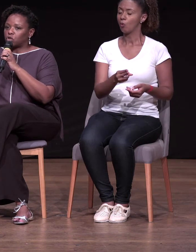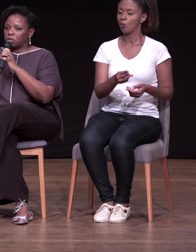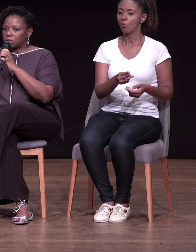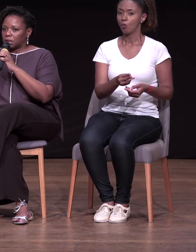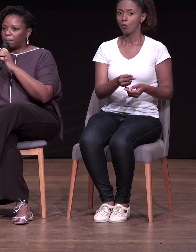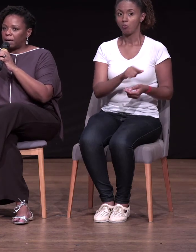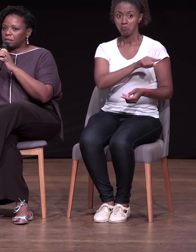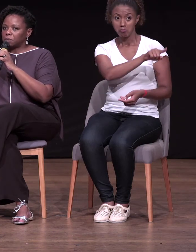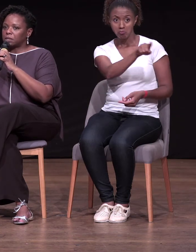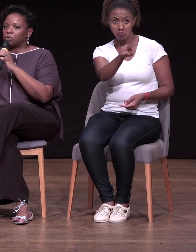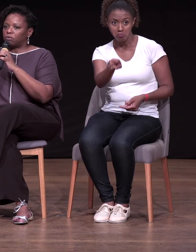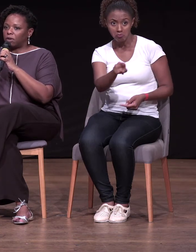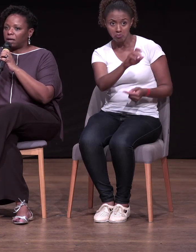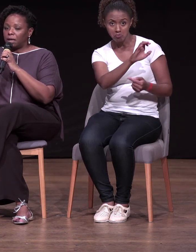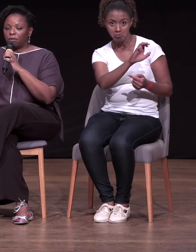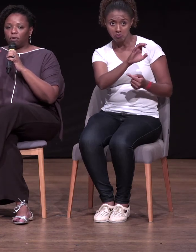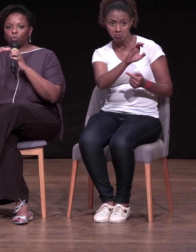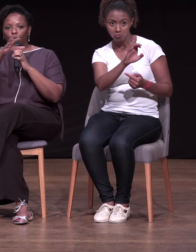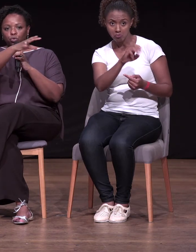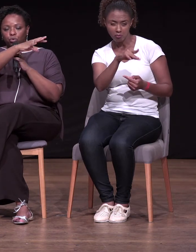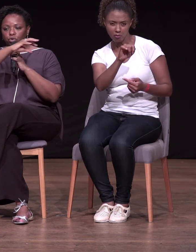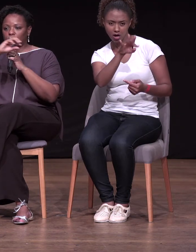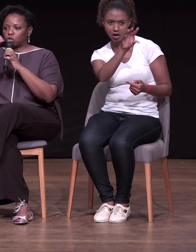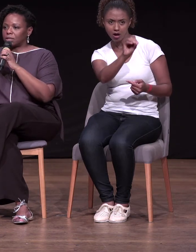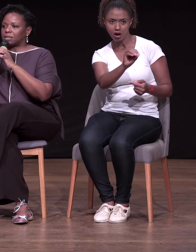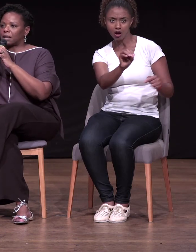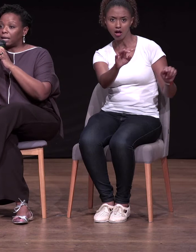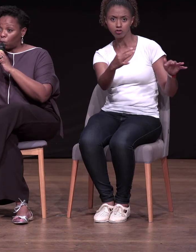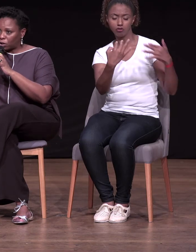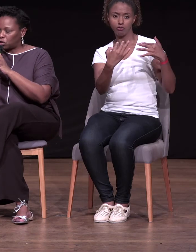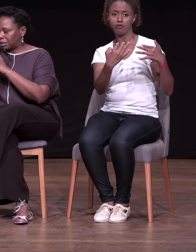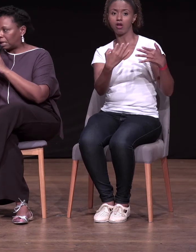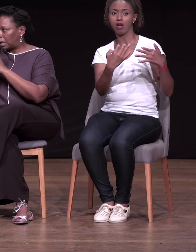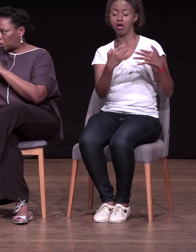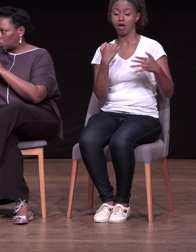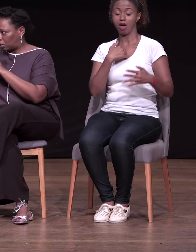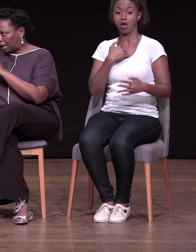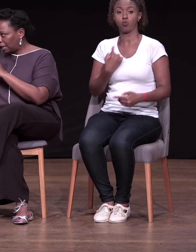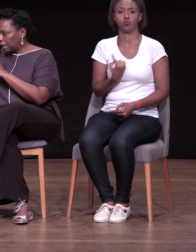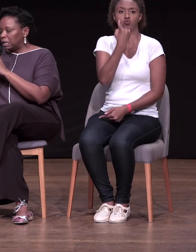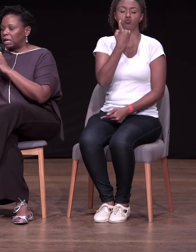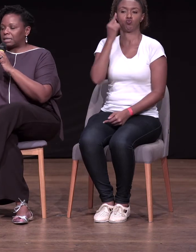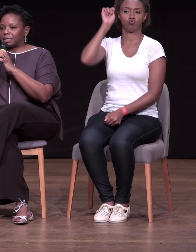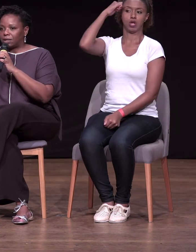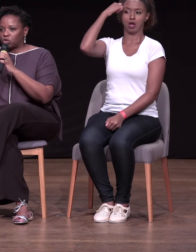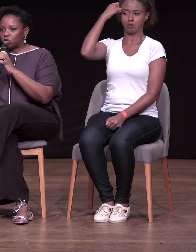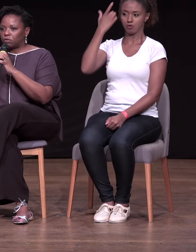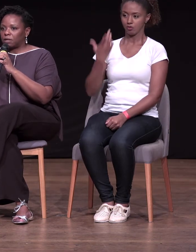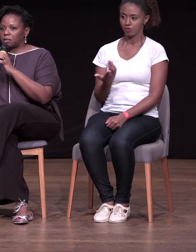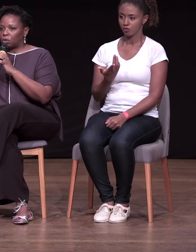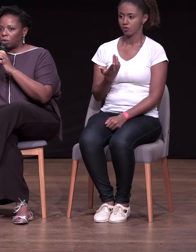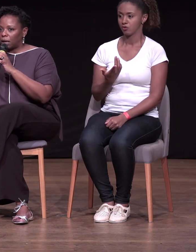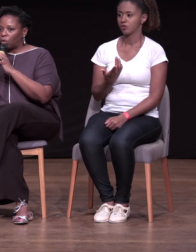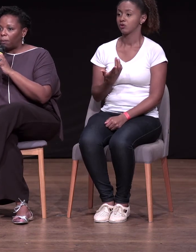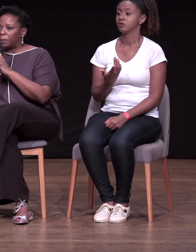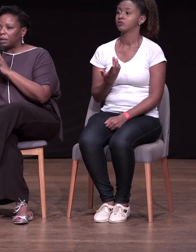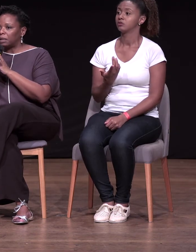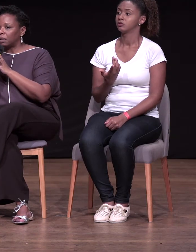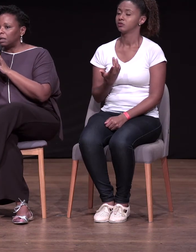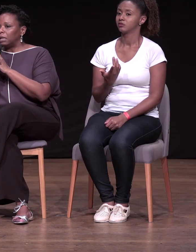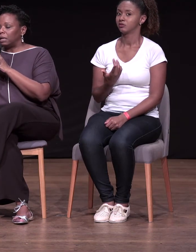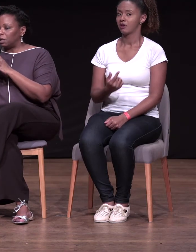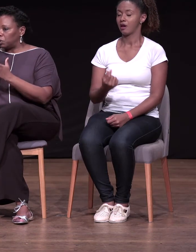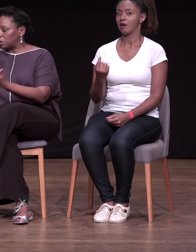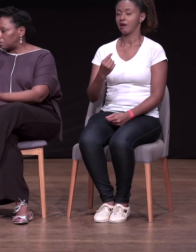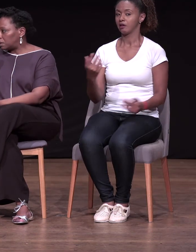como artista apenas, mas que vê um conjunto de artistas, e aquele é o artista negro, né? Essa adjetivação que